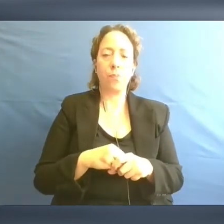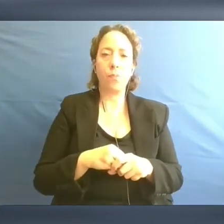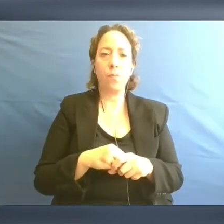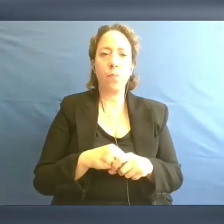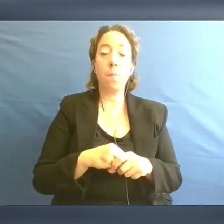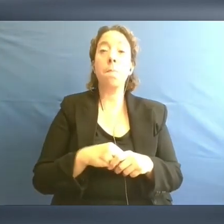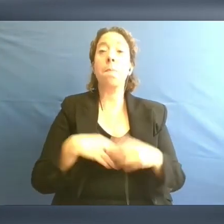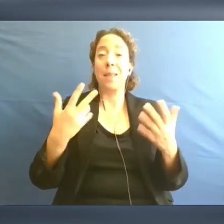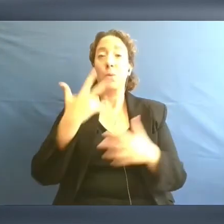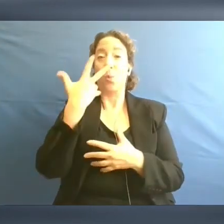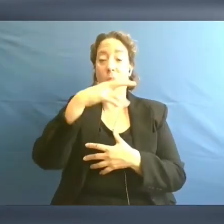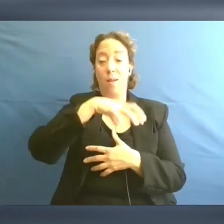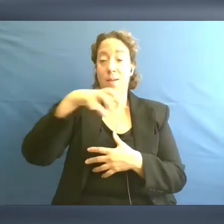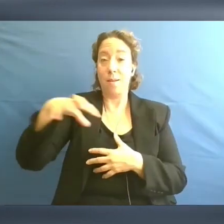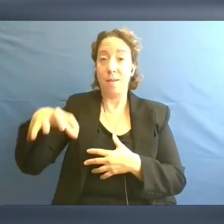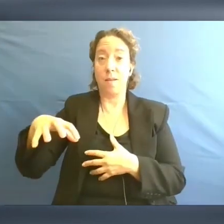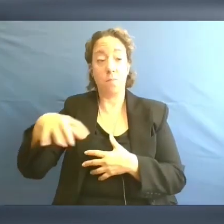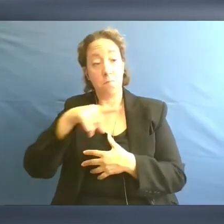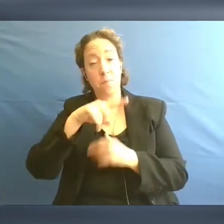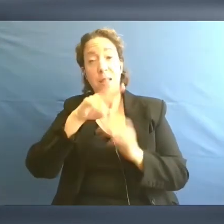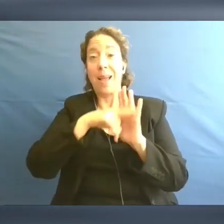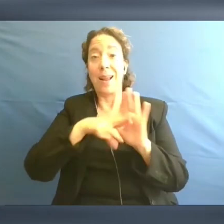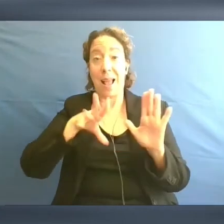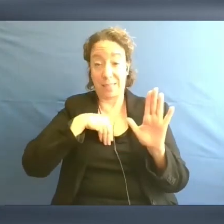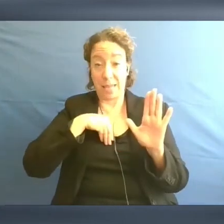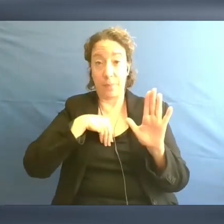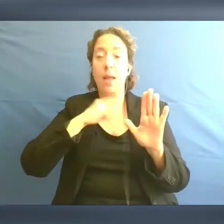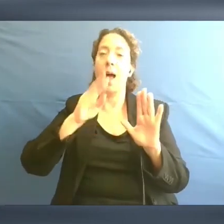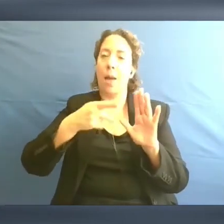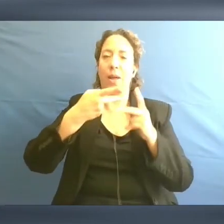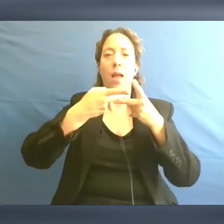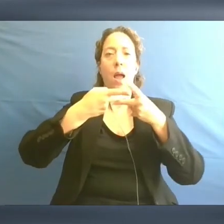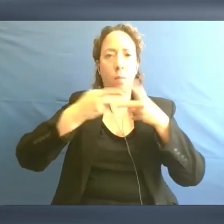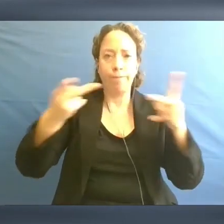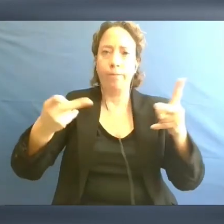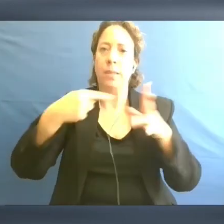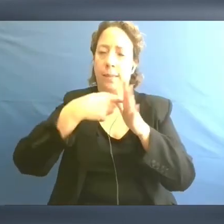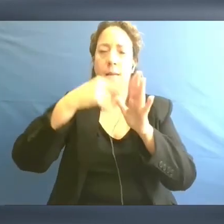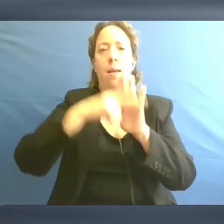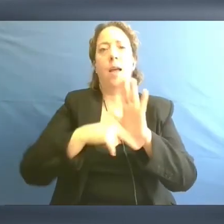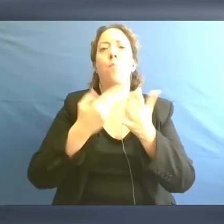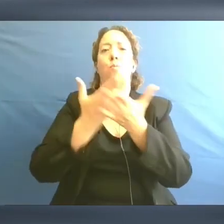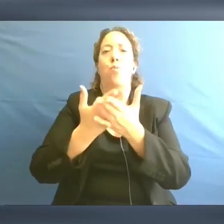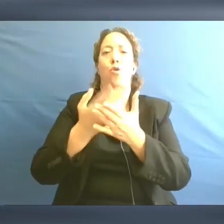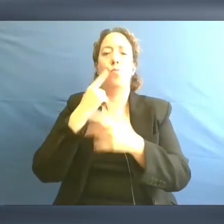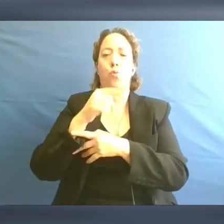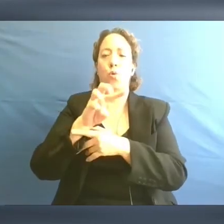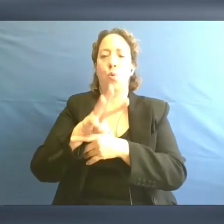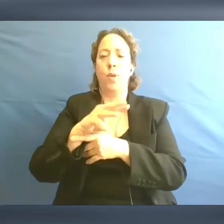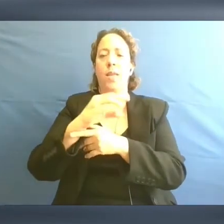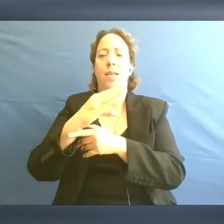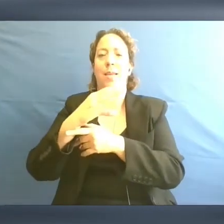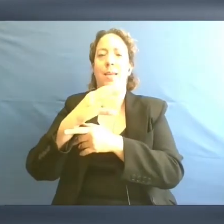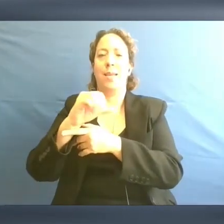3 organisations qui acceptent la règle va être publiée en tant que règle proposée pour WCAG. C'est la première étape.